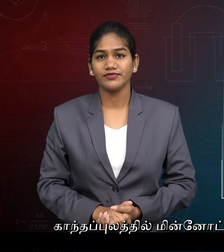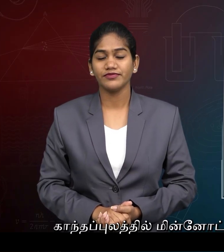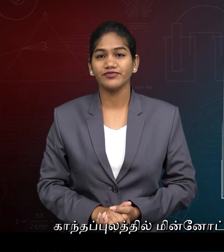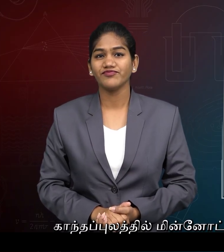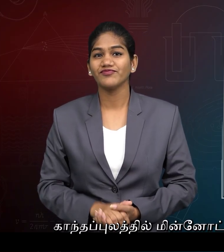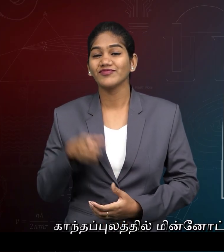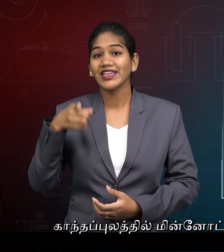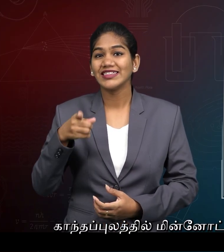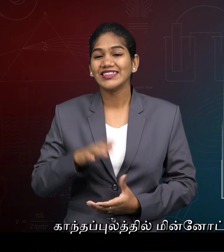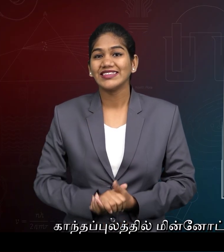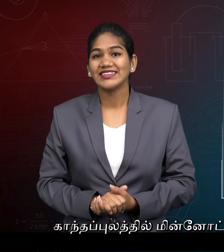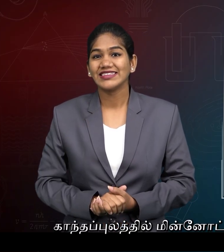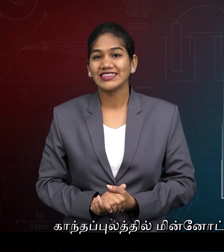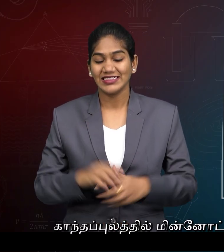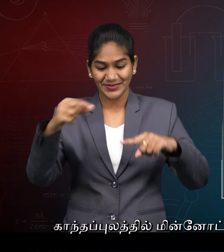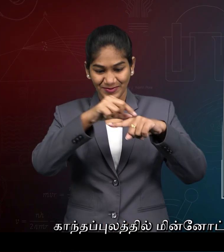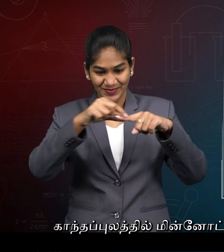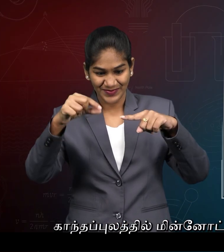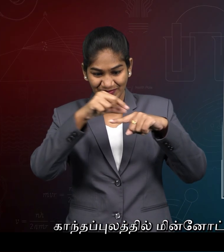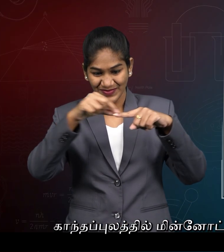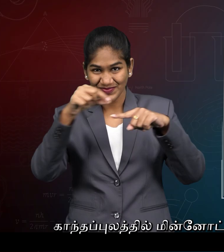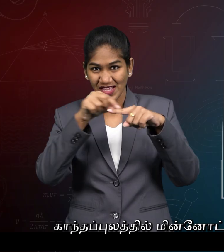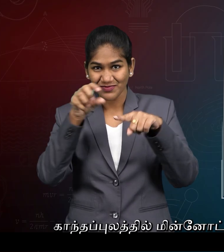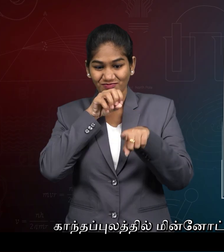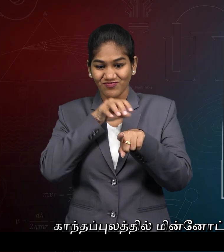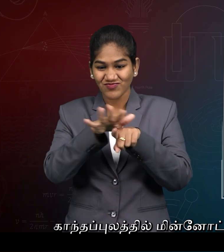காந்தப்புலத்தில் மின்னோட்டத்தை சுமந்து செல்லும் கடத்தி மீது விசை,